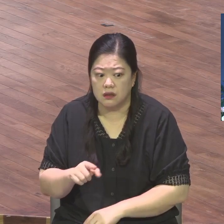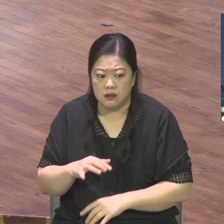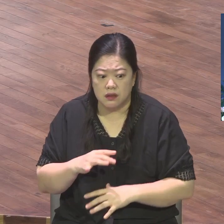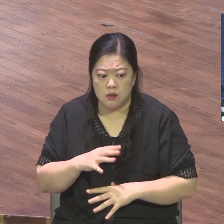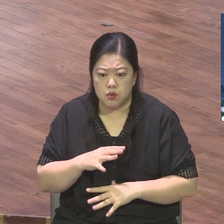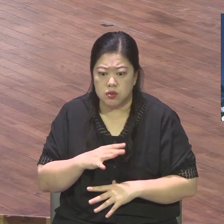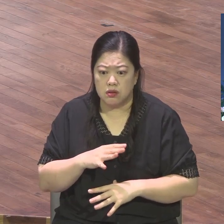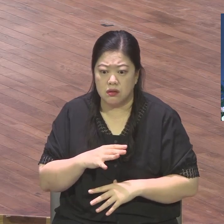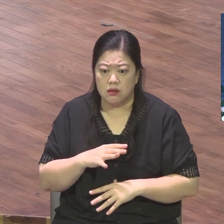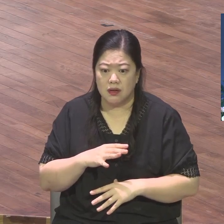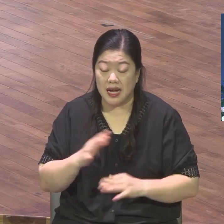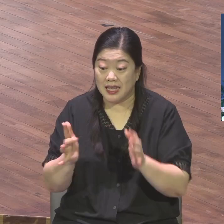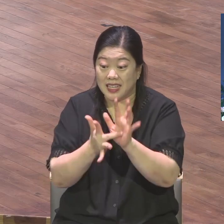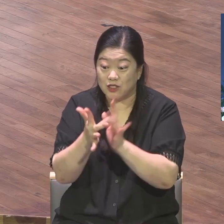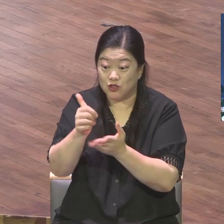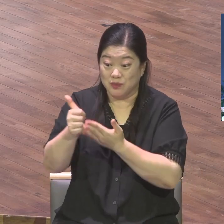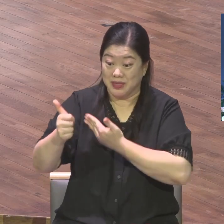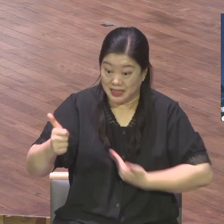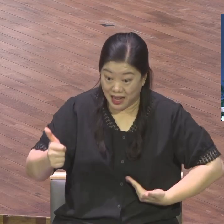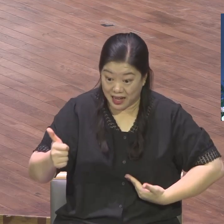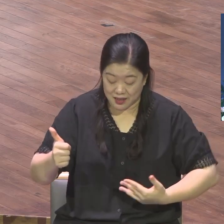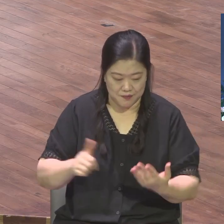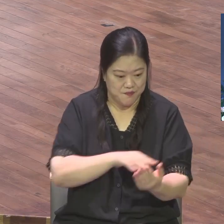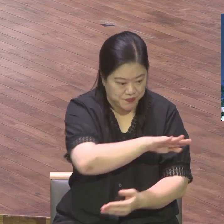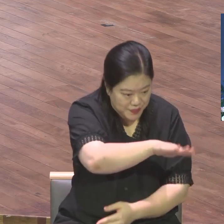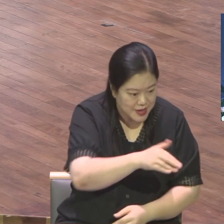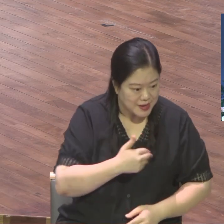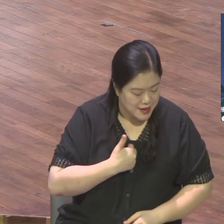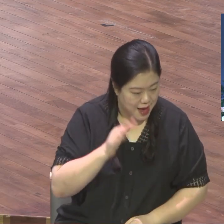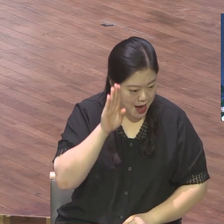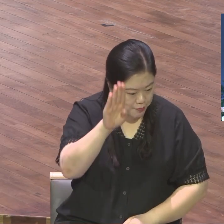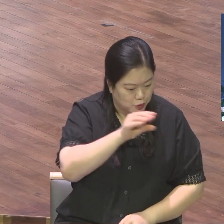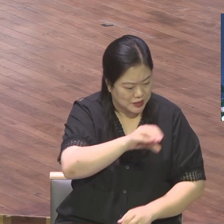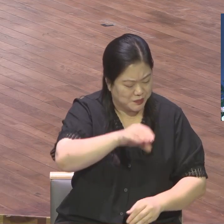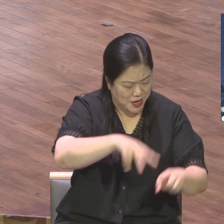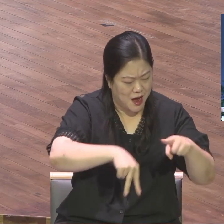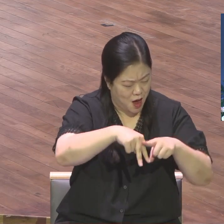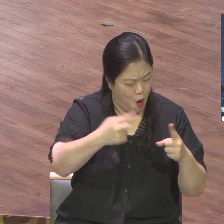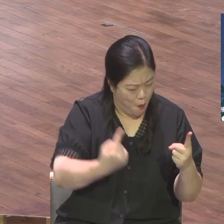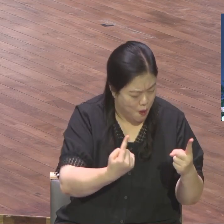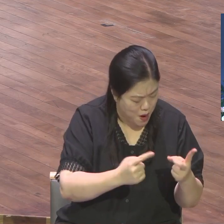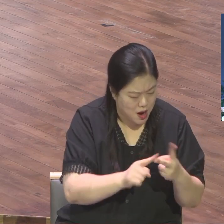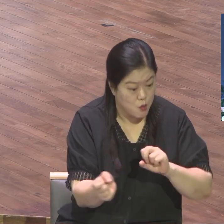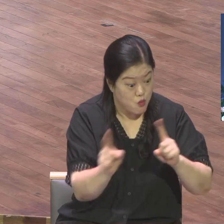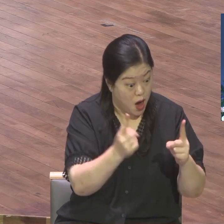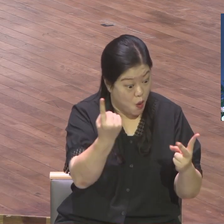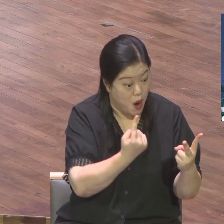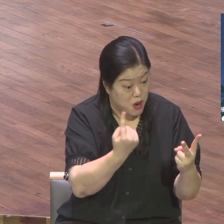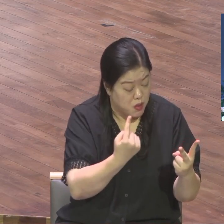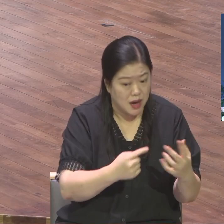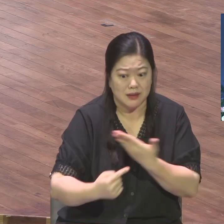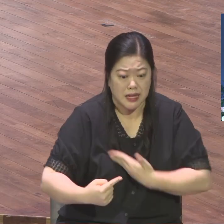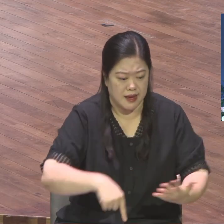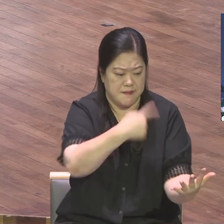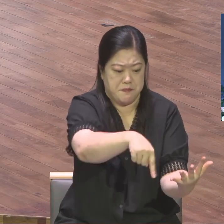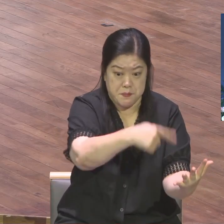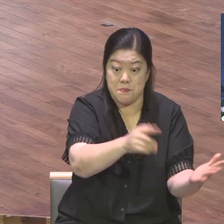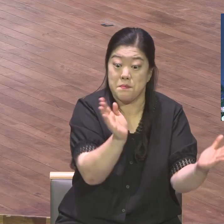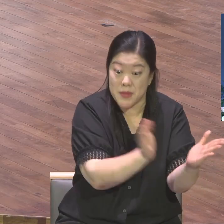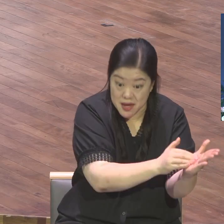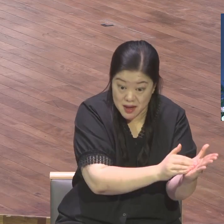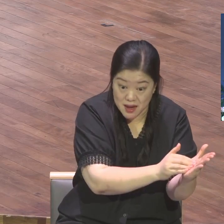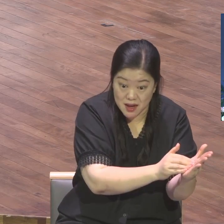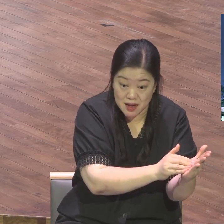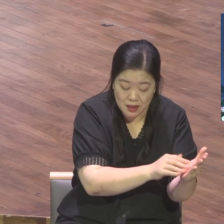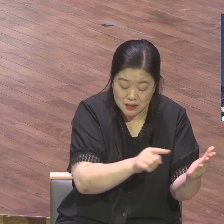메시지를 내가 부활한다 십자가 질 것이다 그리고 사흘 만에 부활한다 그 메시지를 다 들었던 이